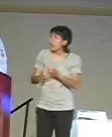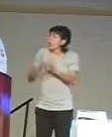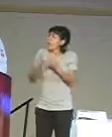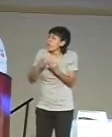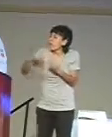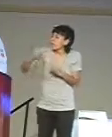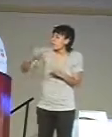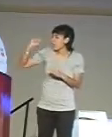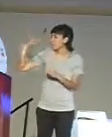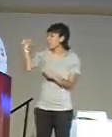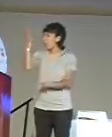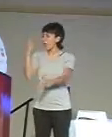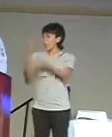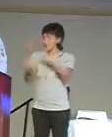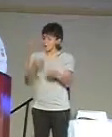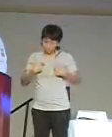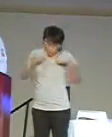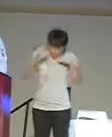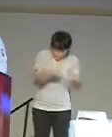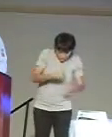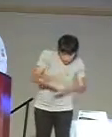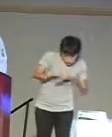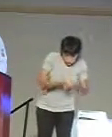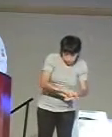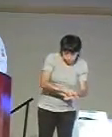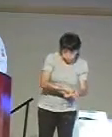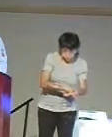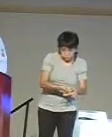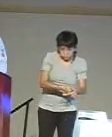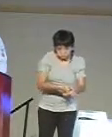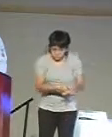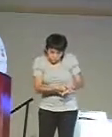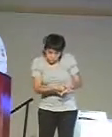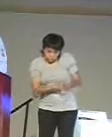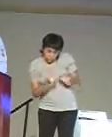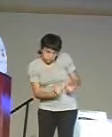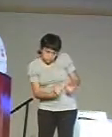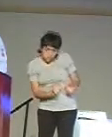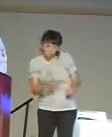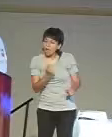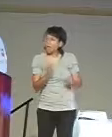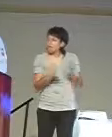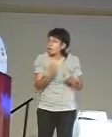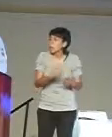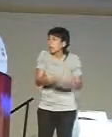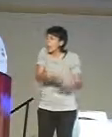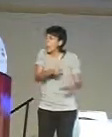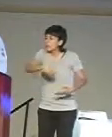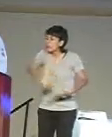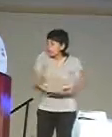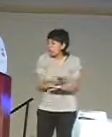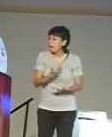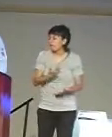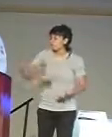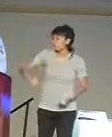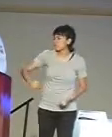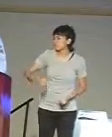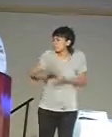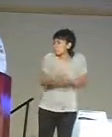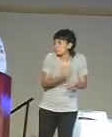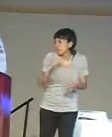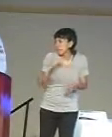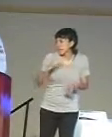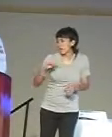técnicas de reproducción asistida pudieran participar en el incremento de prematuros, existen otros países que